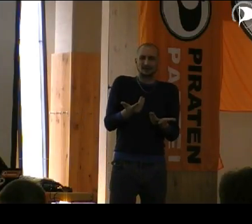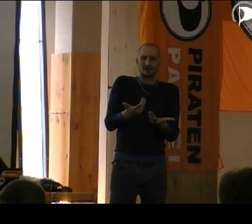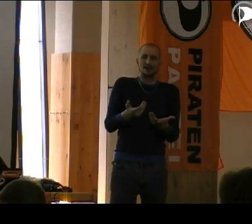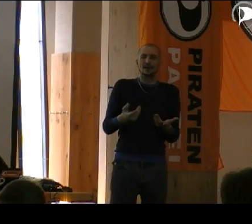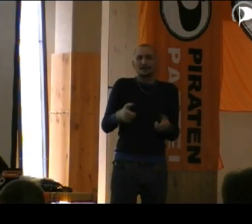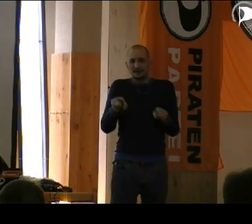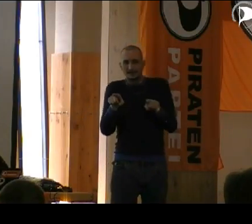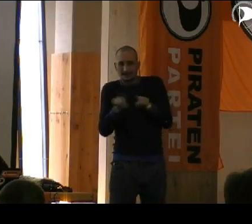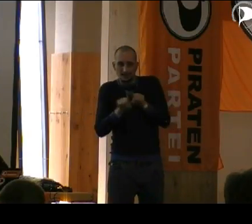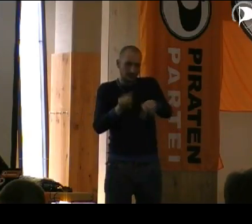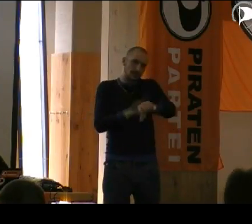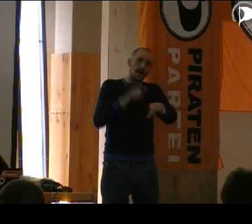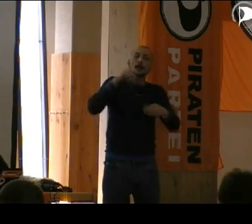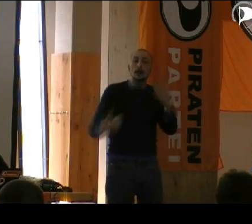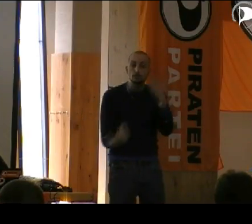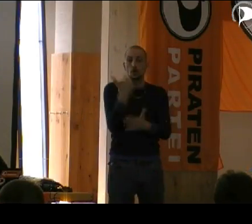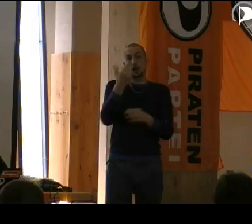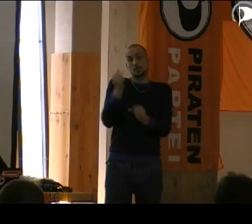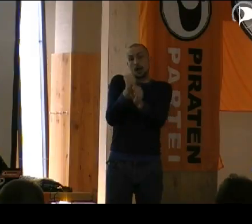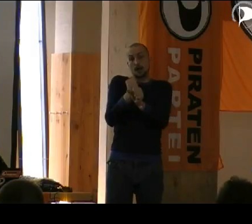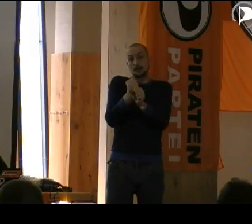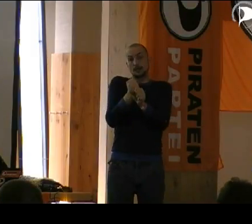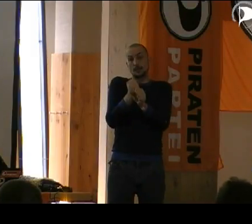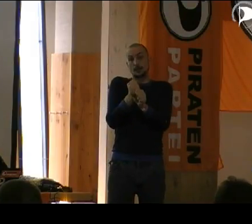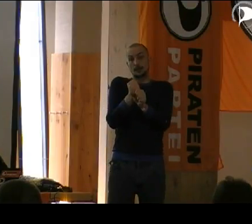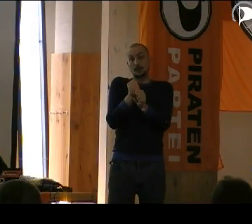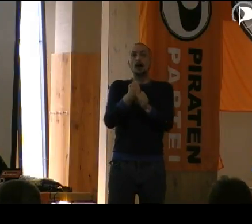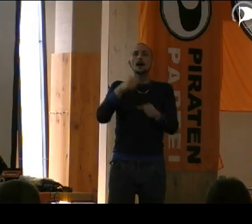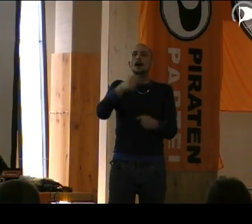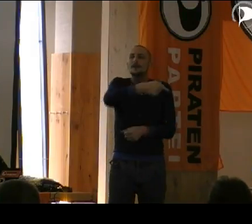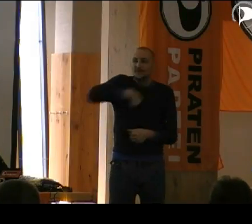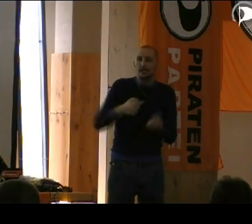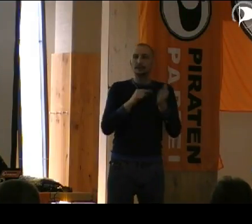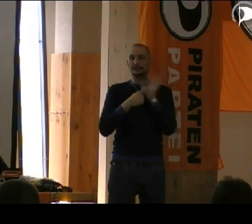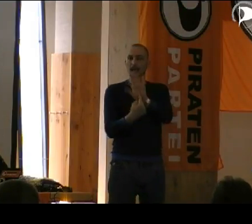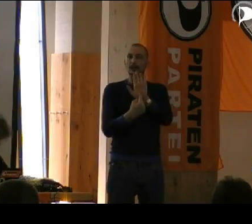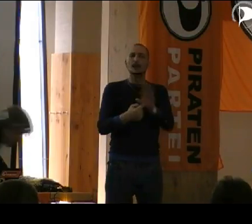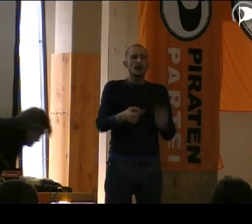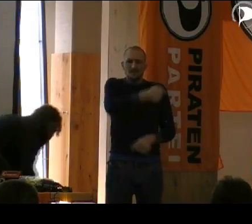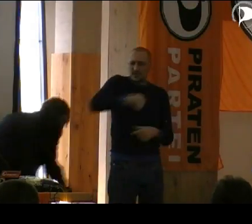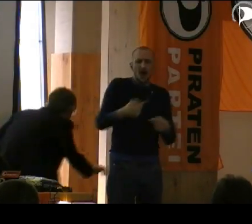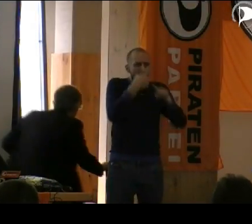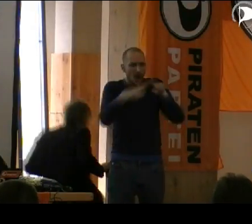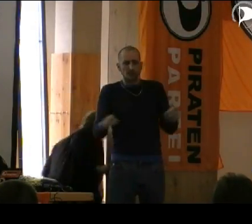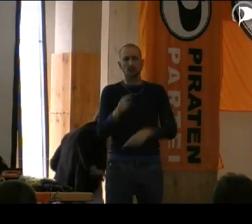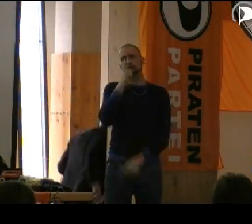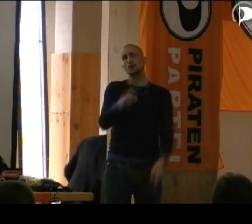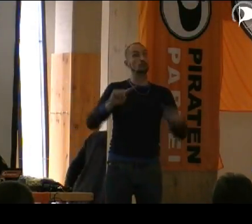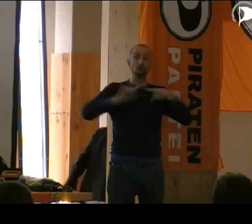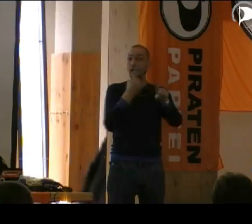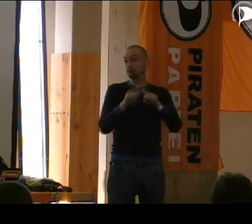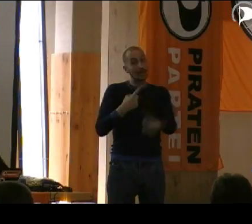auch die chance etwas neues darzustellen wenn es eigentlich auch so dass wir anders sind und nicht dass wir nur streiten